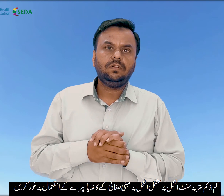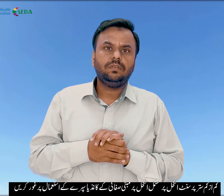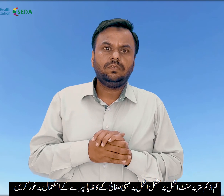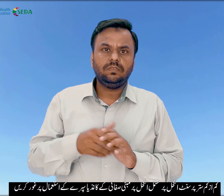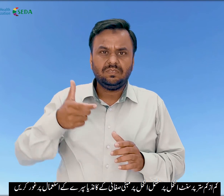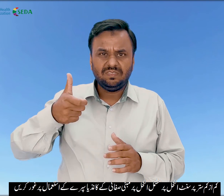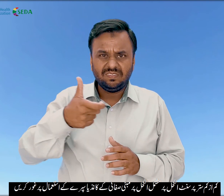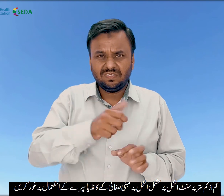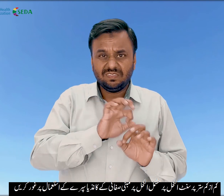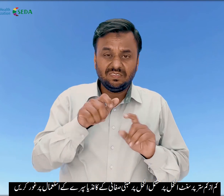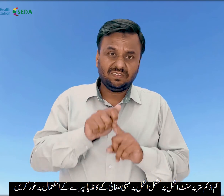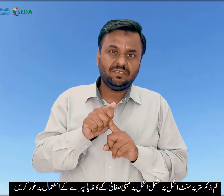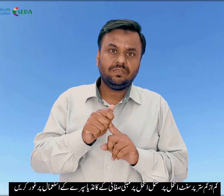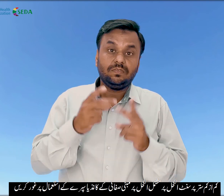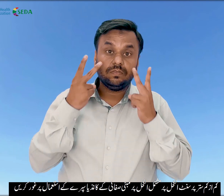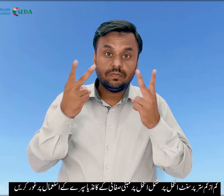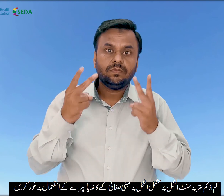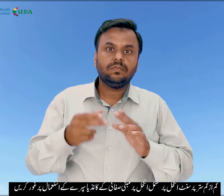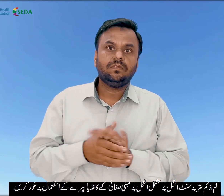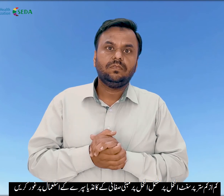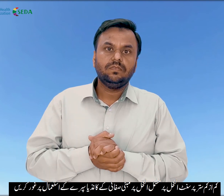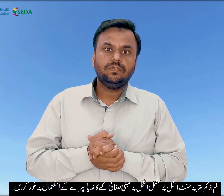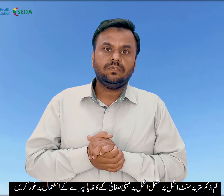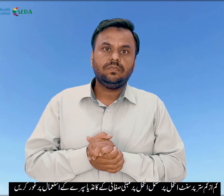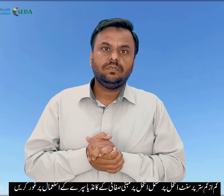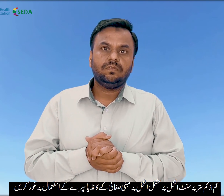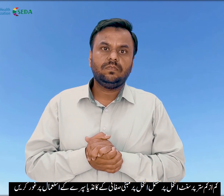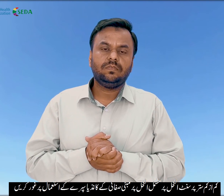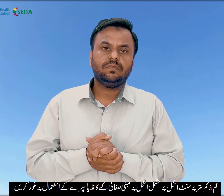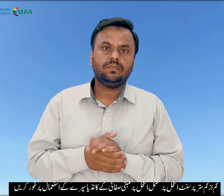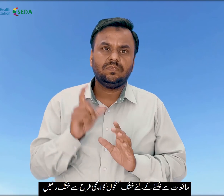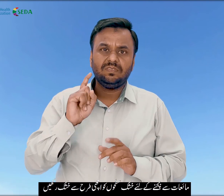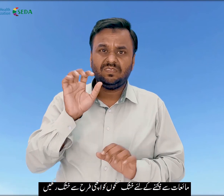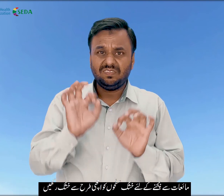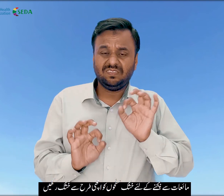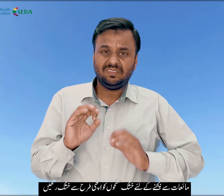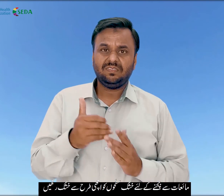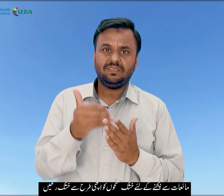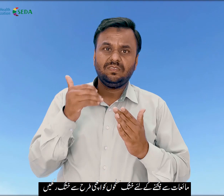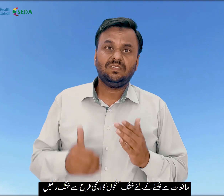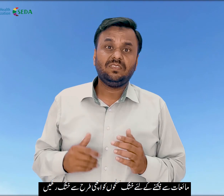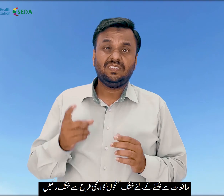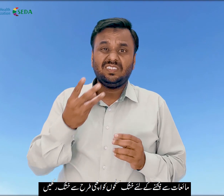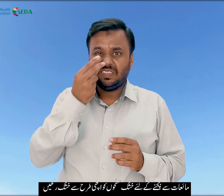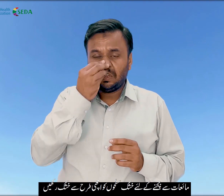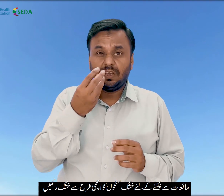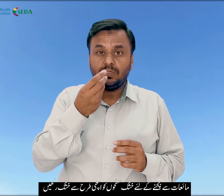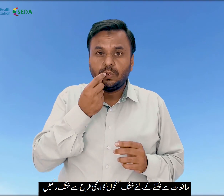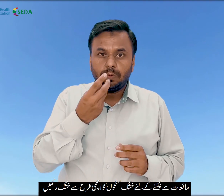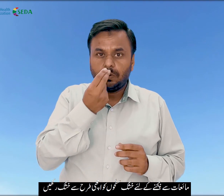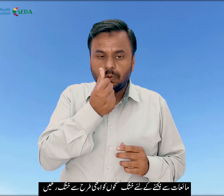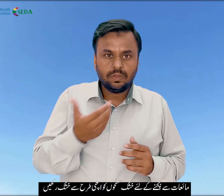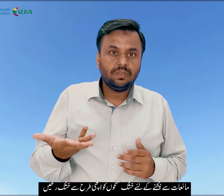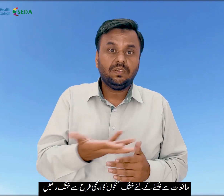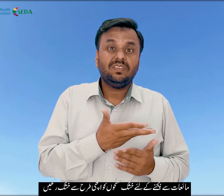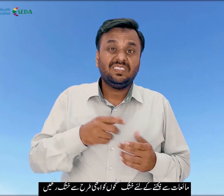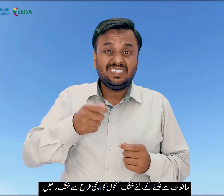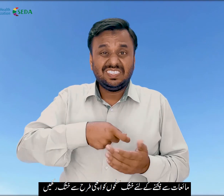کاغذ یا اسپرے کے استعمال پر غور کریں۔ مائعات سے بچنے کے لیے خشک سطحوں کو